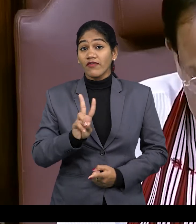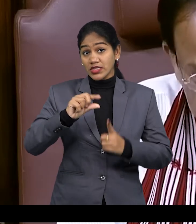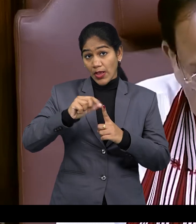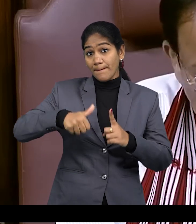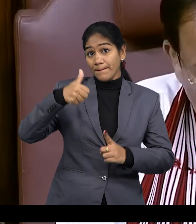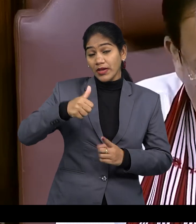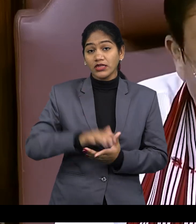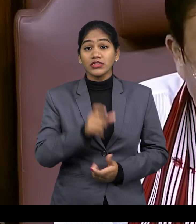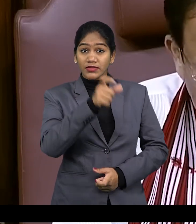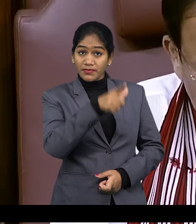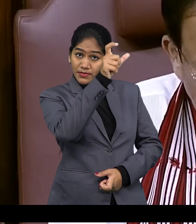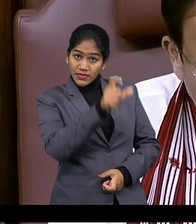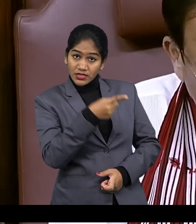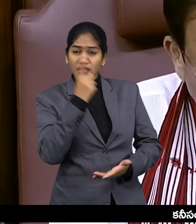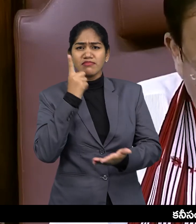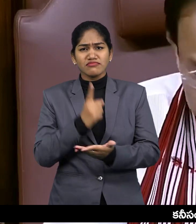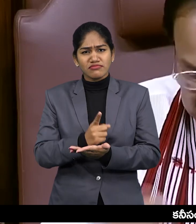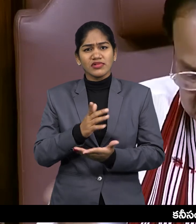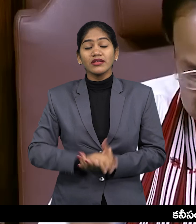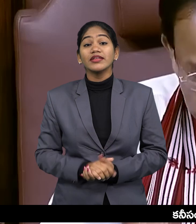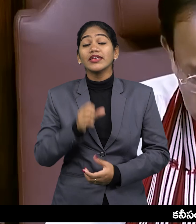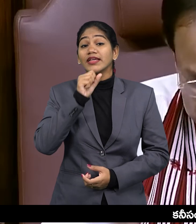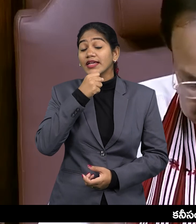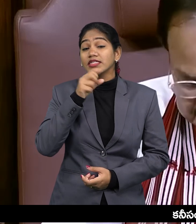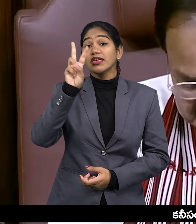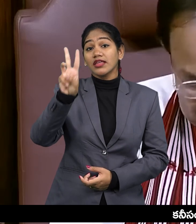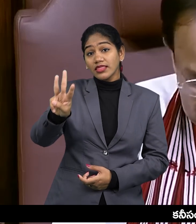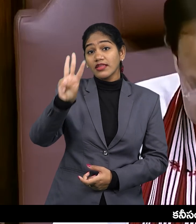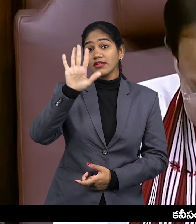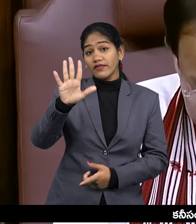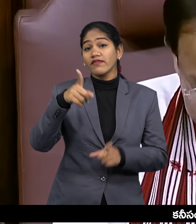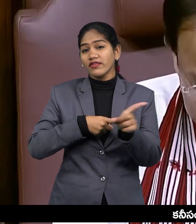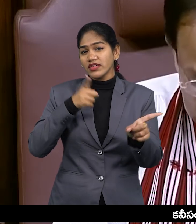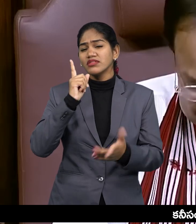వైస్ ప్రెసిడెంట్ అభ్యర్థికి కనీసం 35 ఏళ్లు వయసు ఉండాలి.